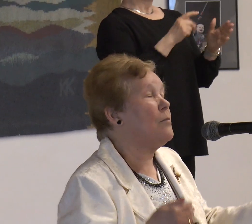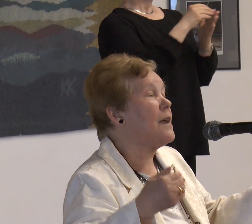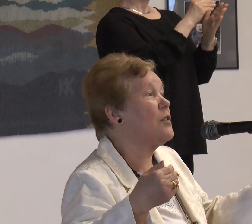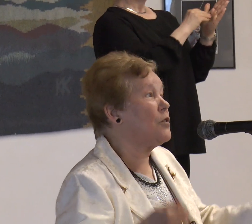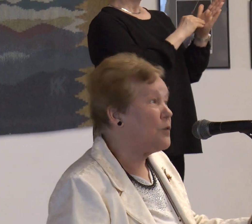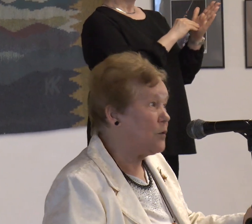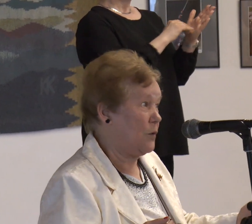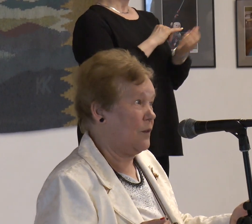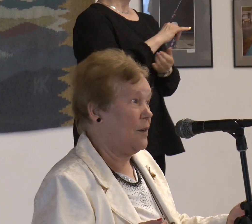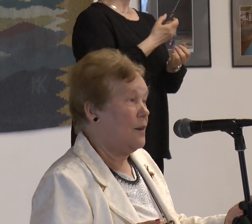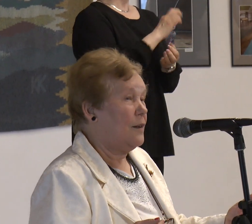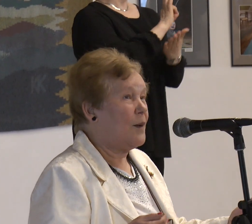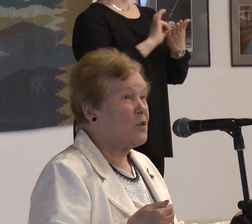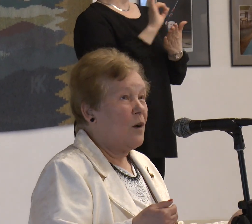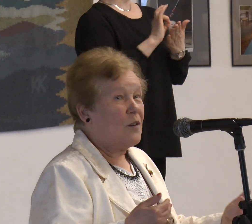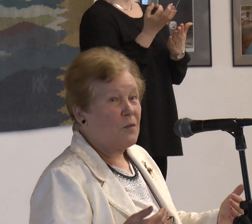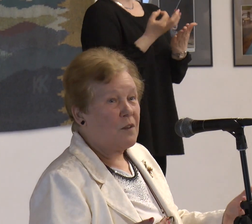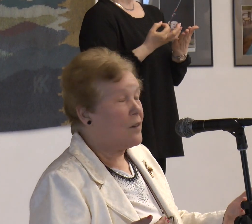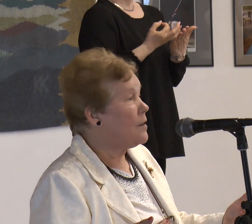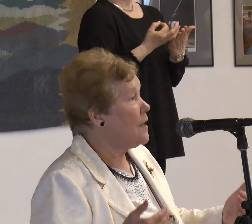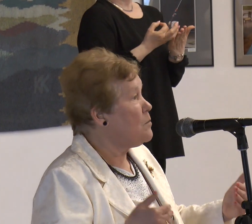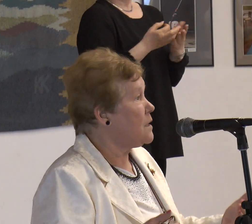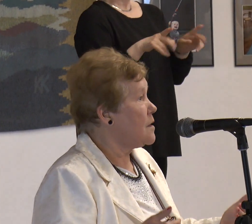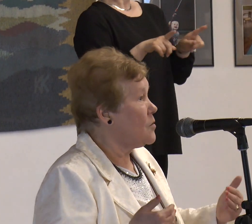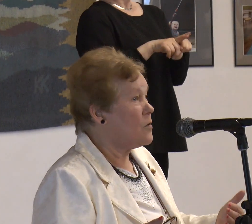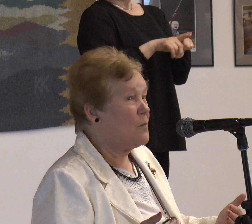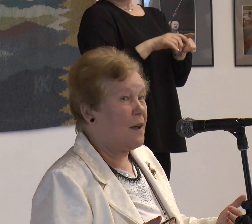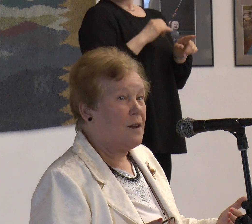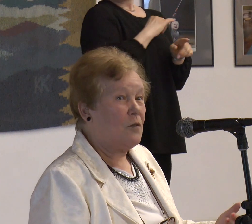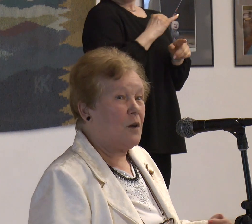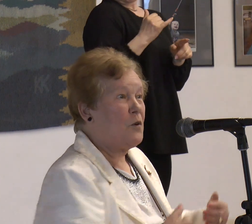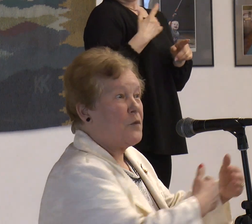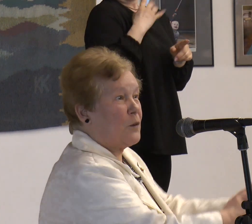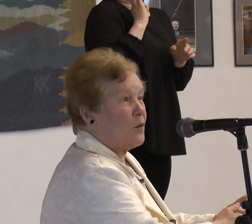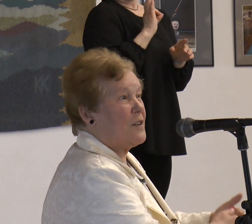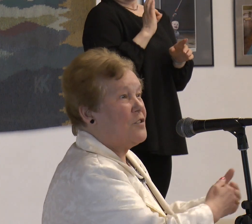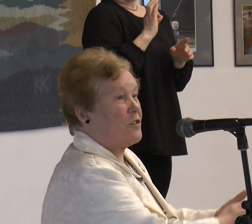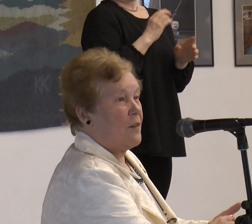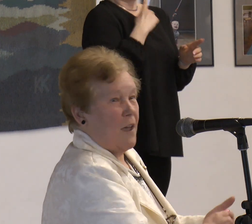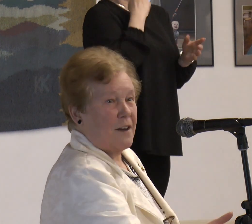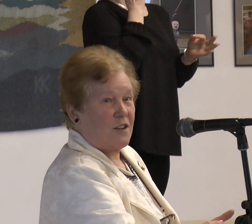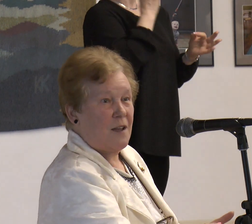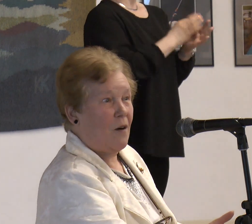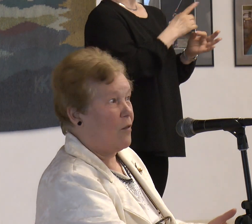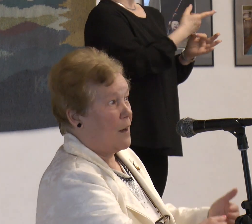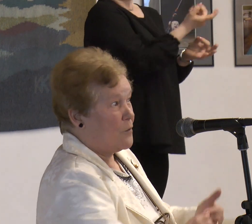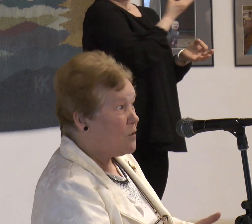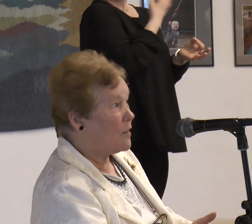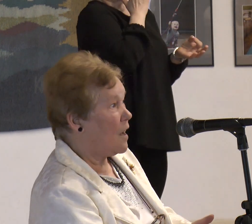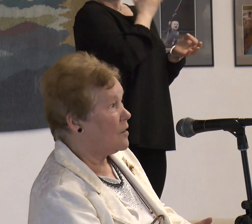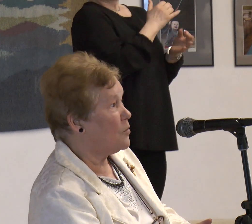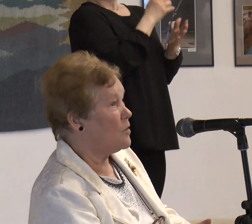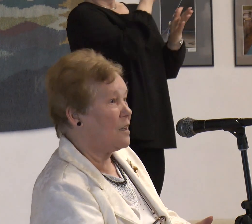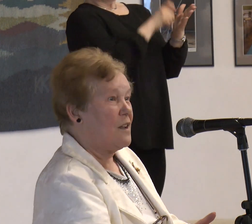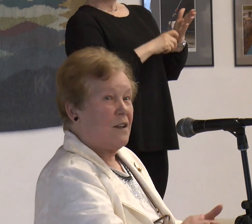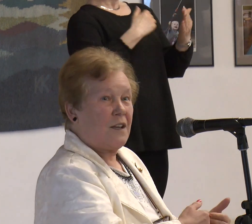vannak, hogy melyik költőtől. Na most az olyan nem mindig jó, mert hogyha pont attól nincs versen, akkor egy újabb